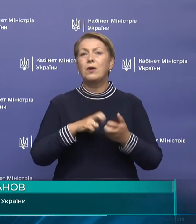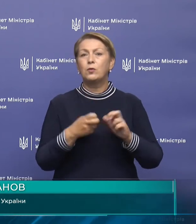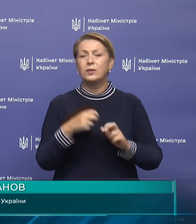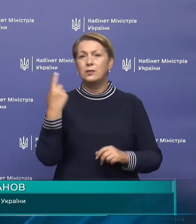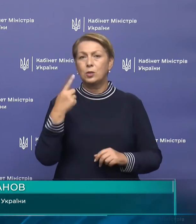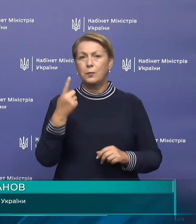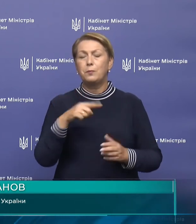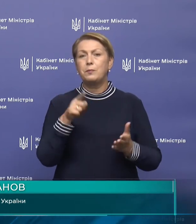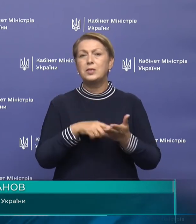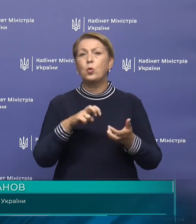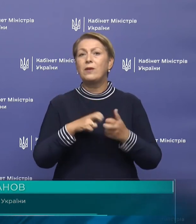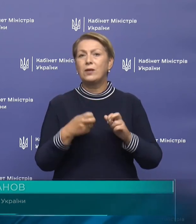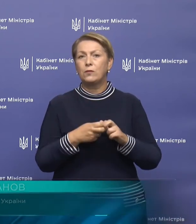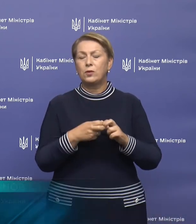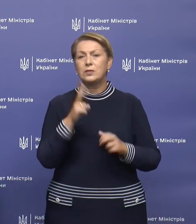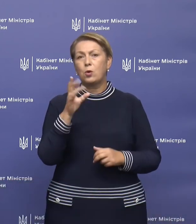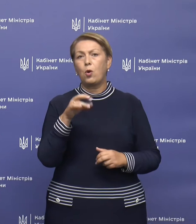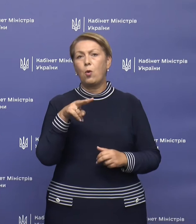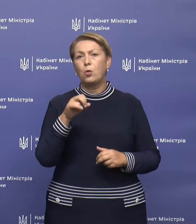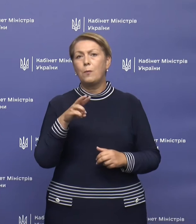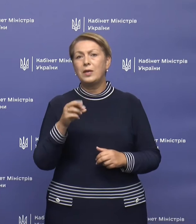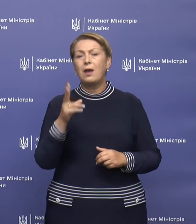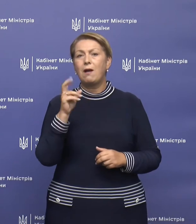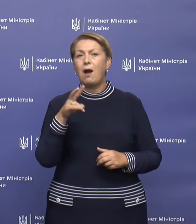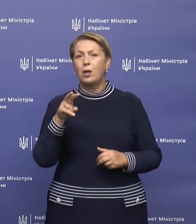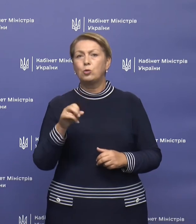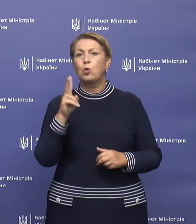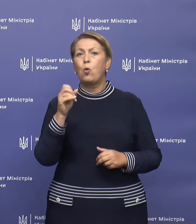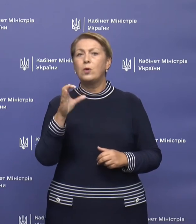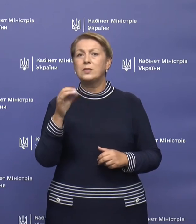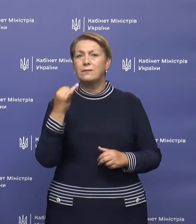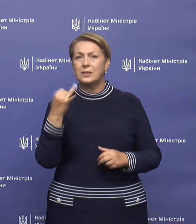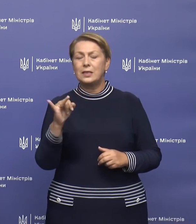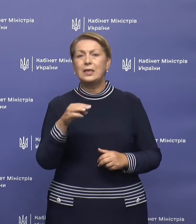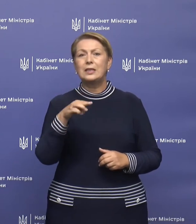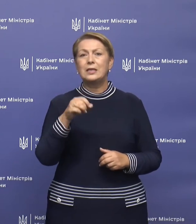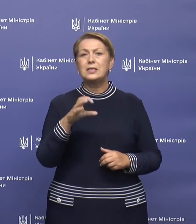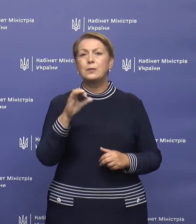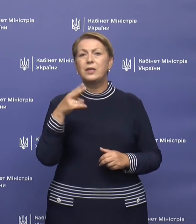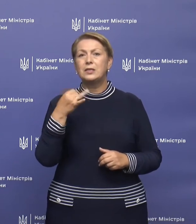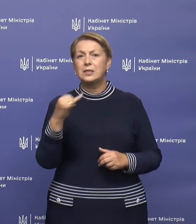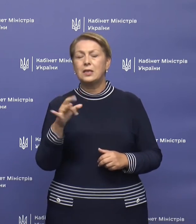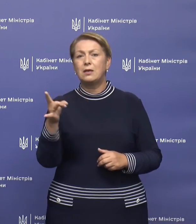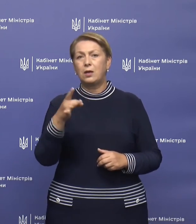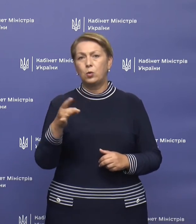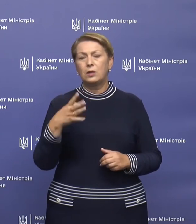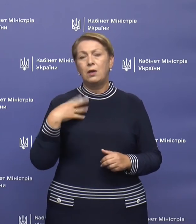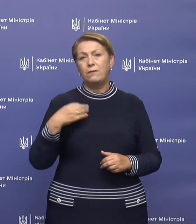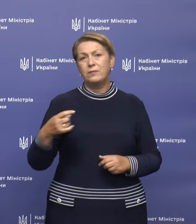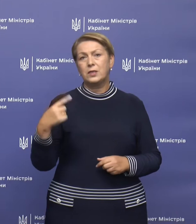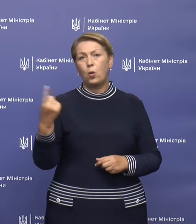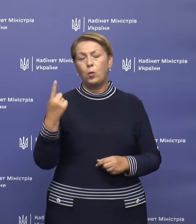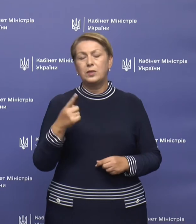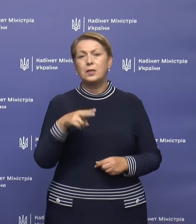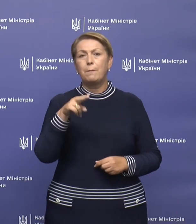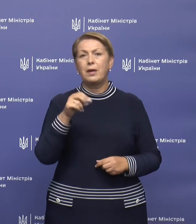області місто Івано-Франківськ, Коломия, Калуш та у Косівському, Тисмінецькому районах. Львівська область, Перемишлянський